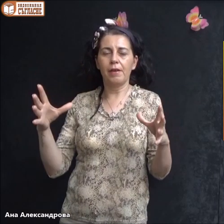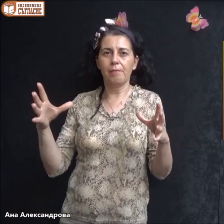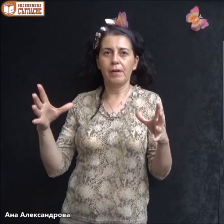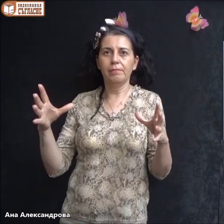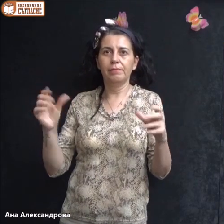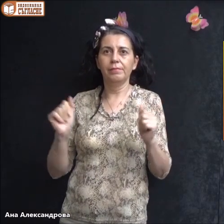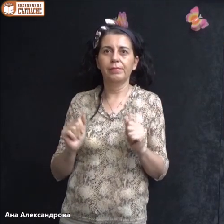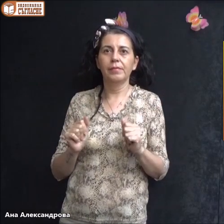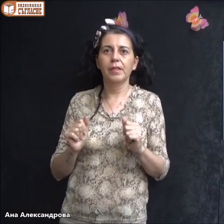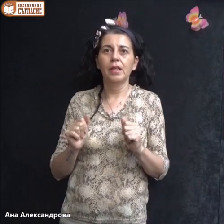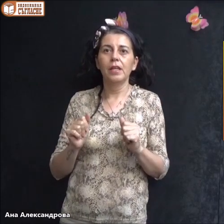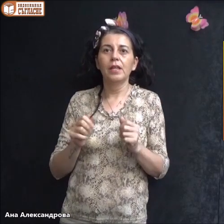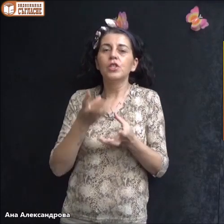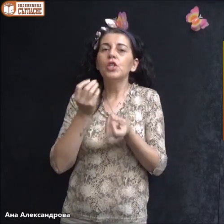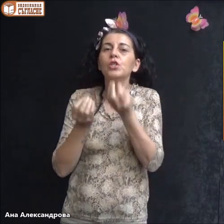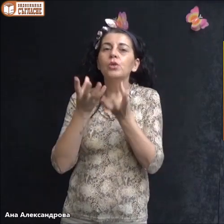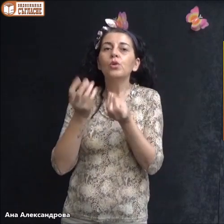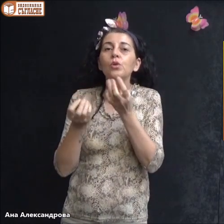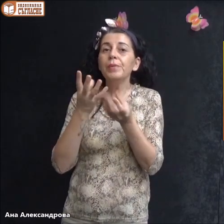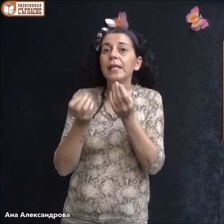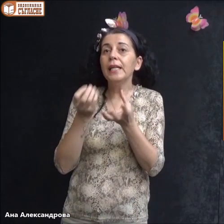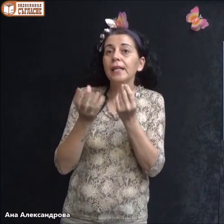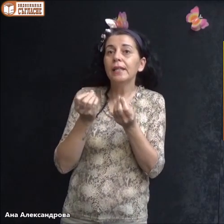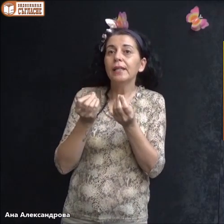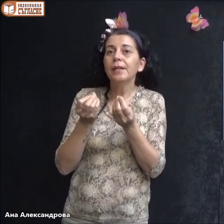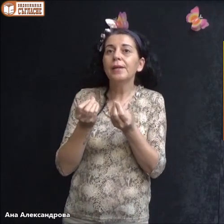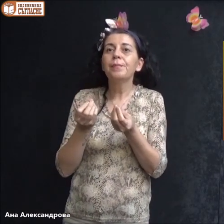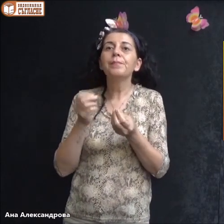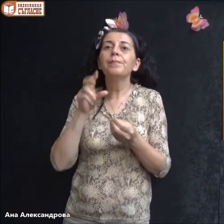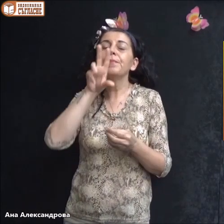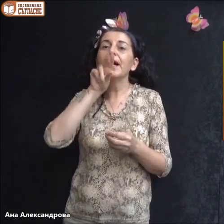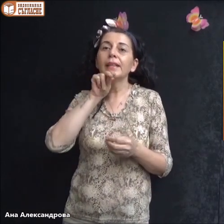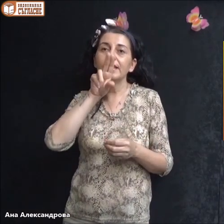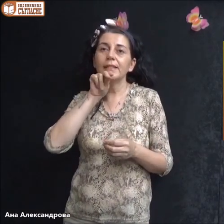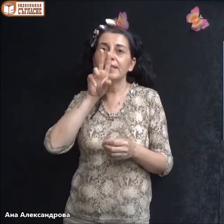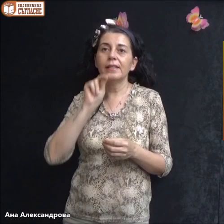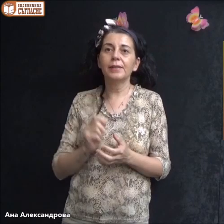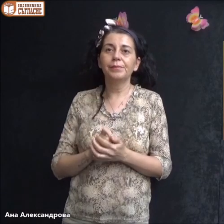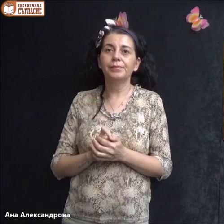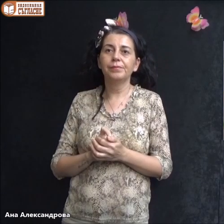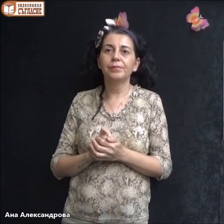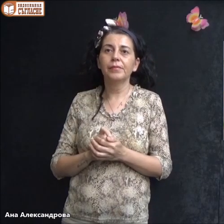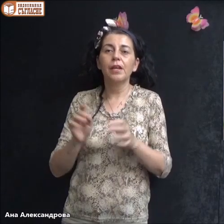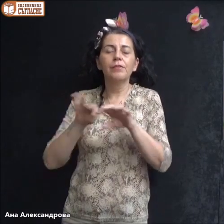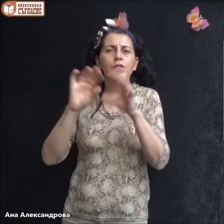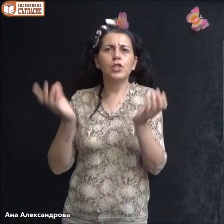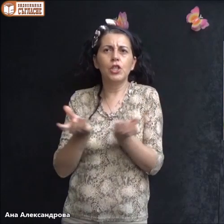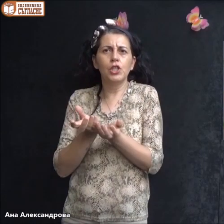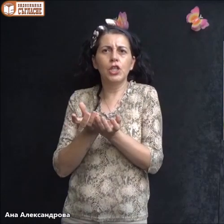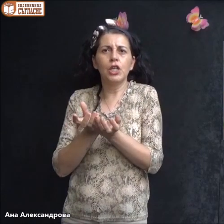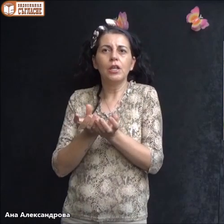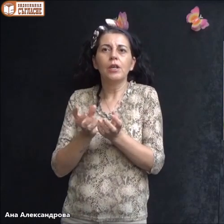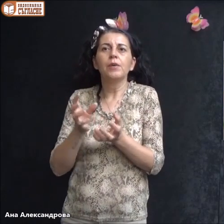ферма си излюбили патенца. Всички